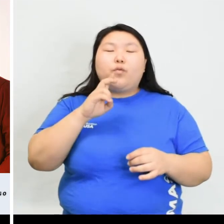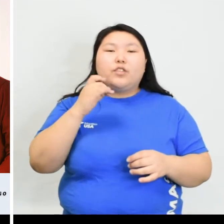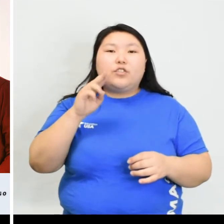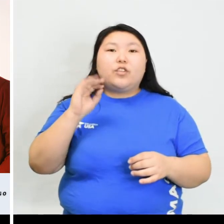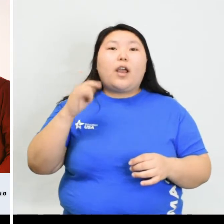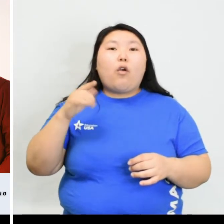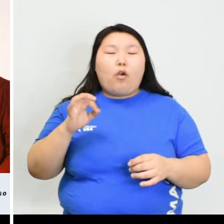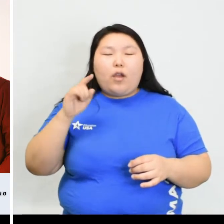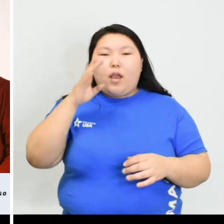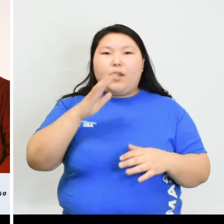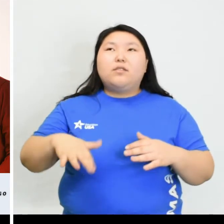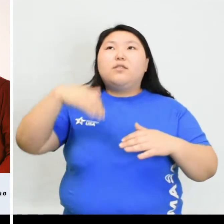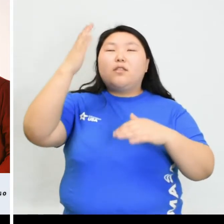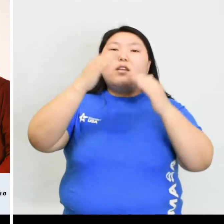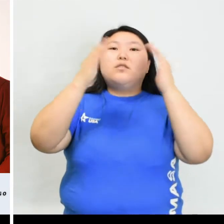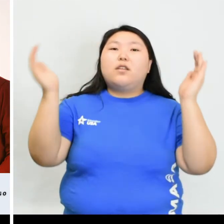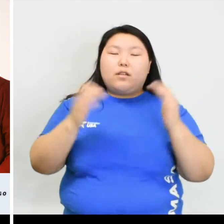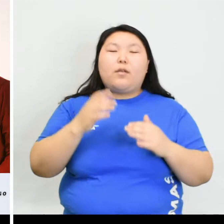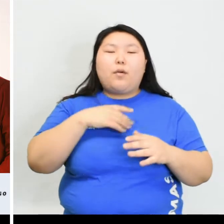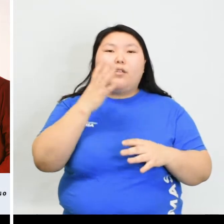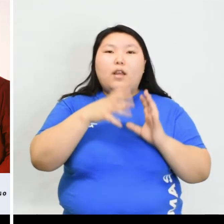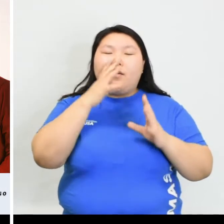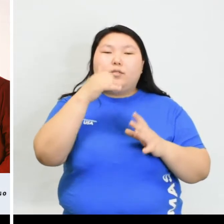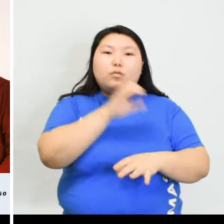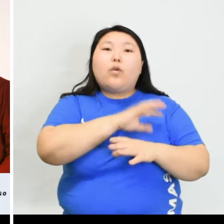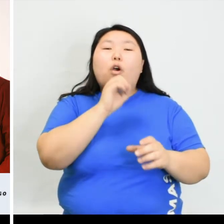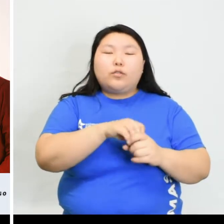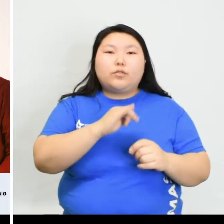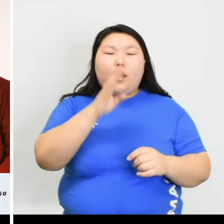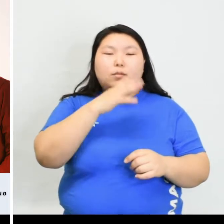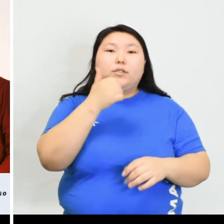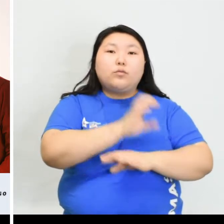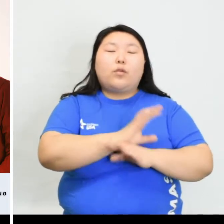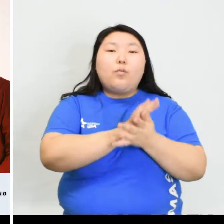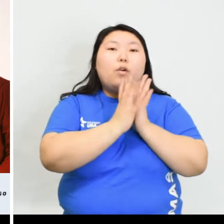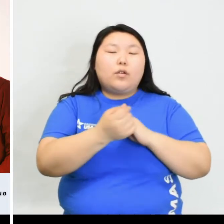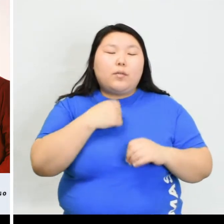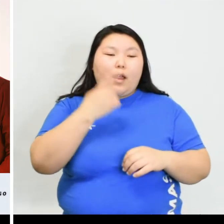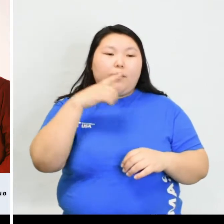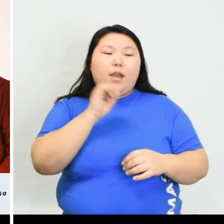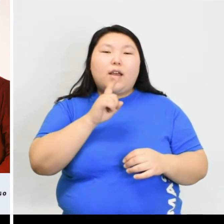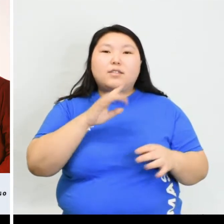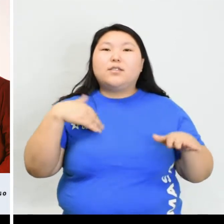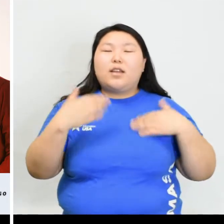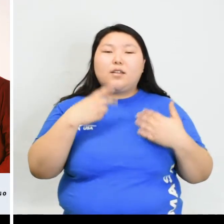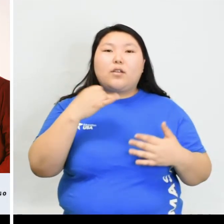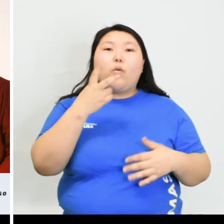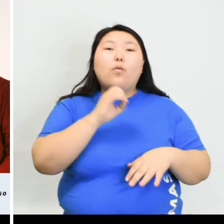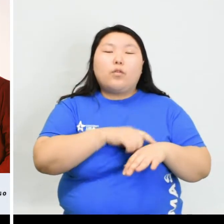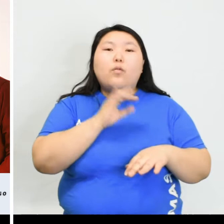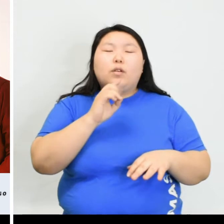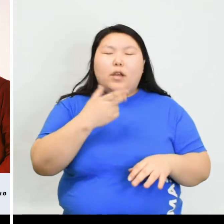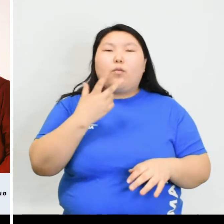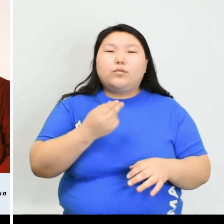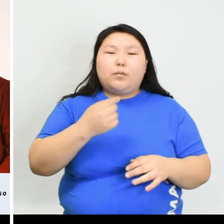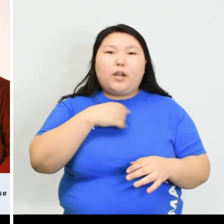гэж айгүй бараг тийш юу дэлхийн хамт ордог тий. Тий айгүй сайн сургууль. Гэхдээ миний хамгийн аз жаргалтай үе бол за яг